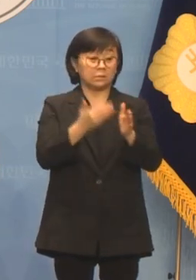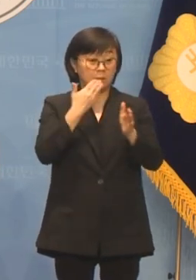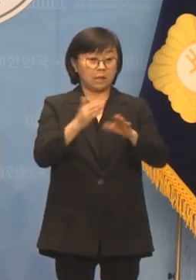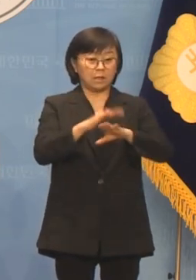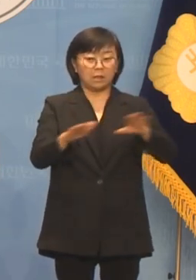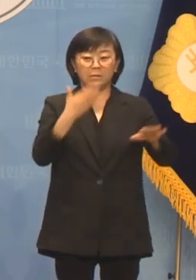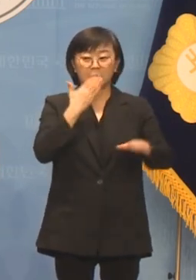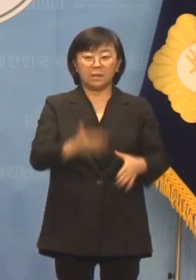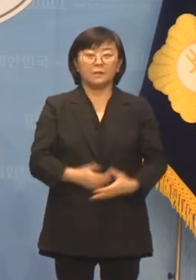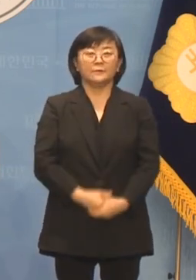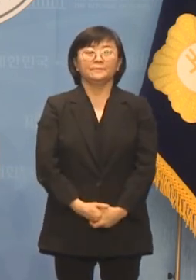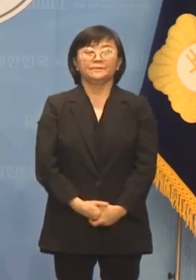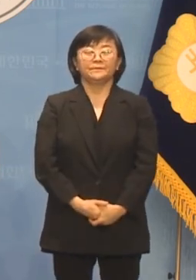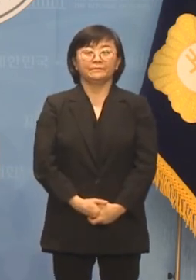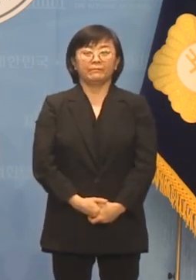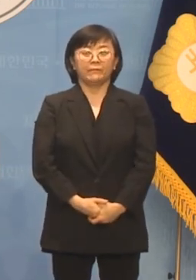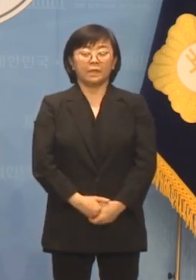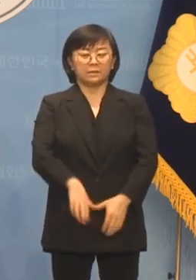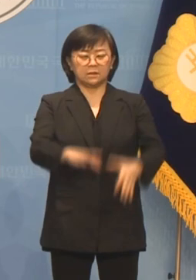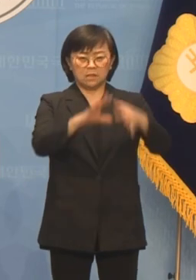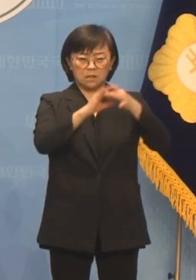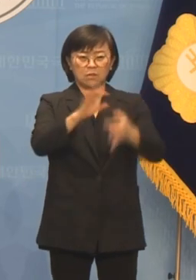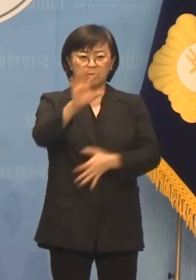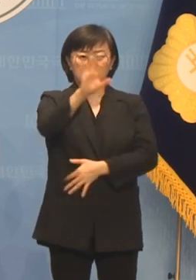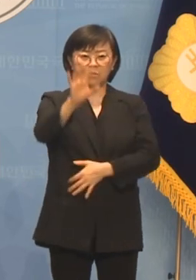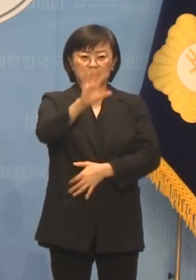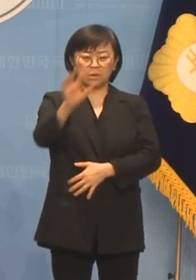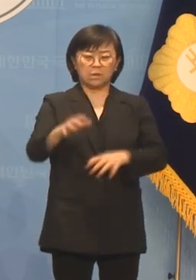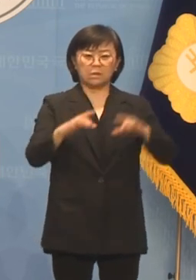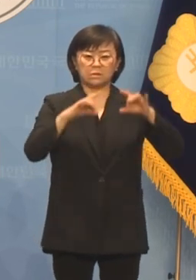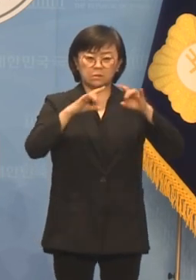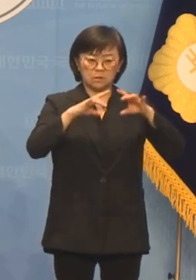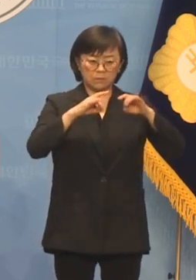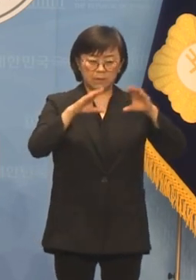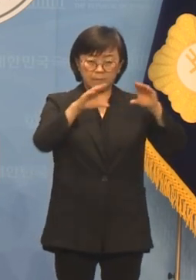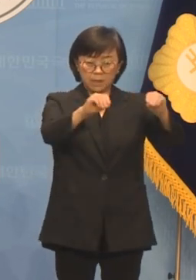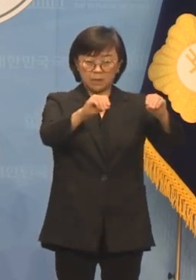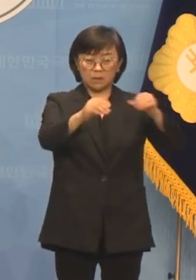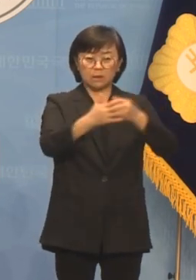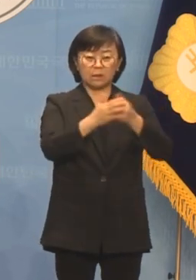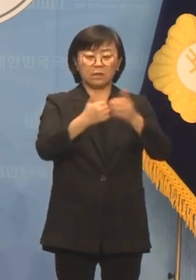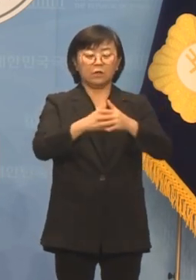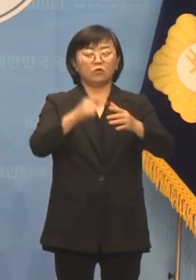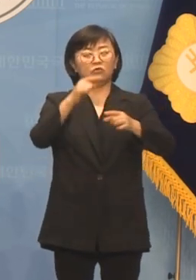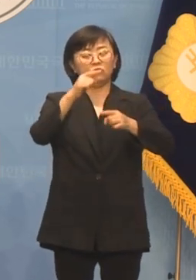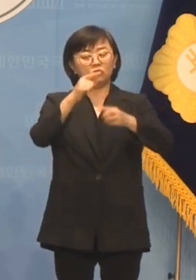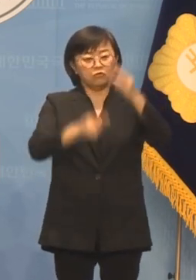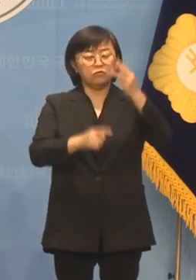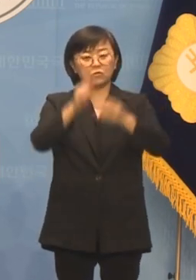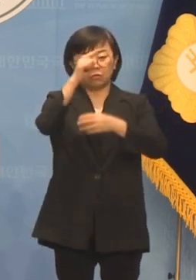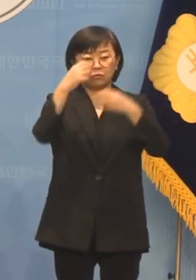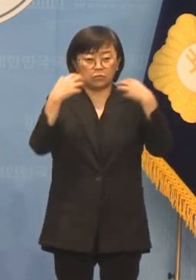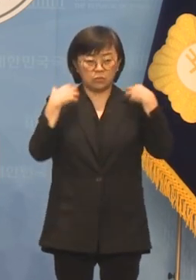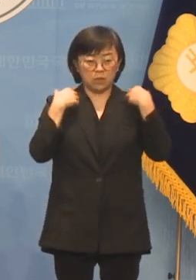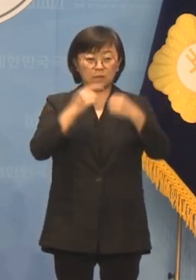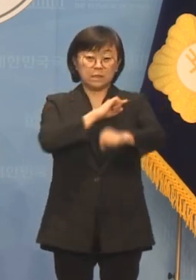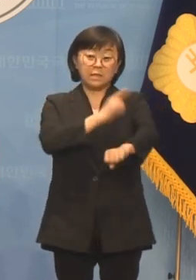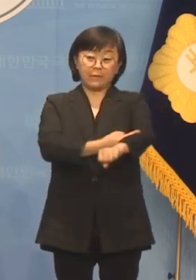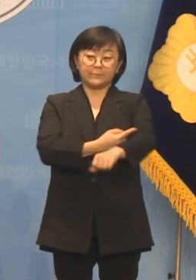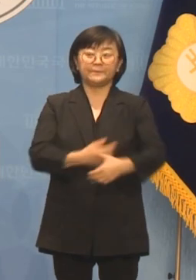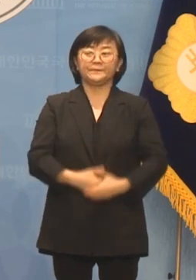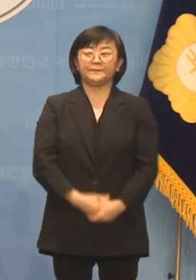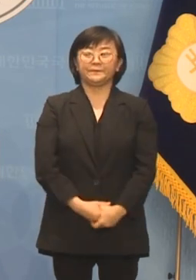것입니까? 이 정도면 계속 반복되는 전상망 먹통 사태는 윤석열 정부의 실력입니다.